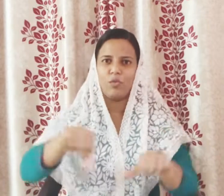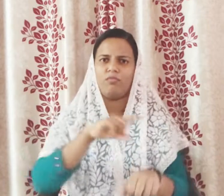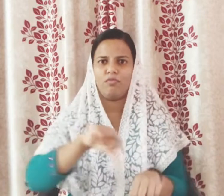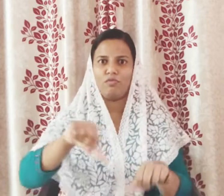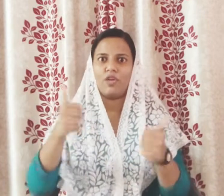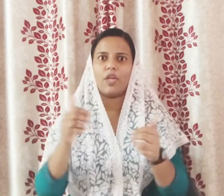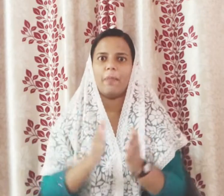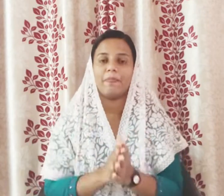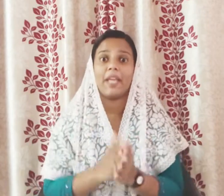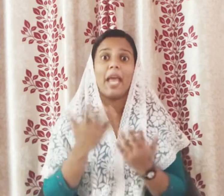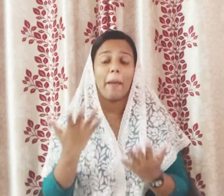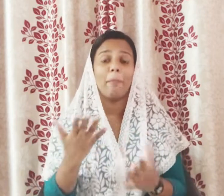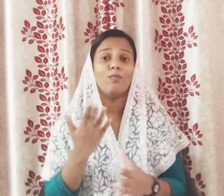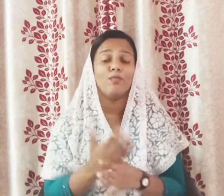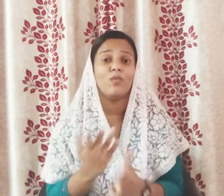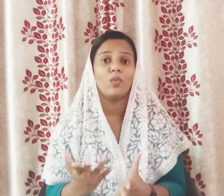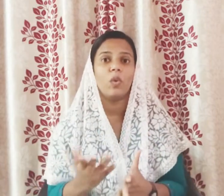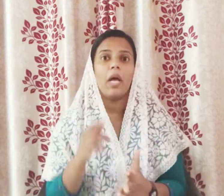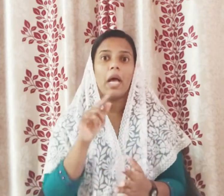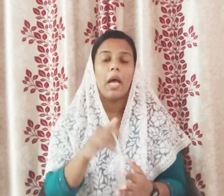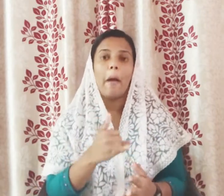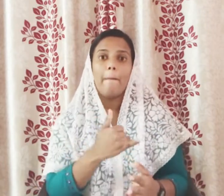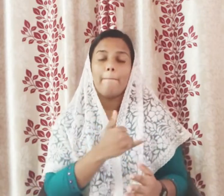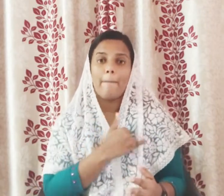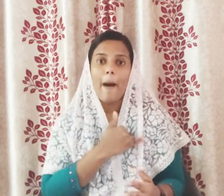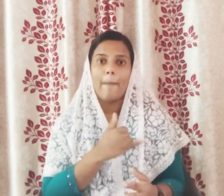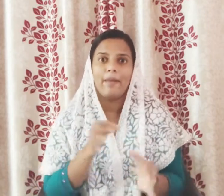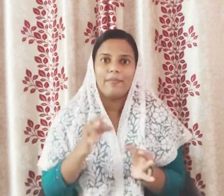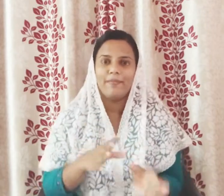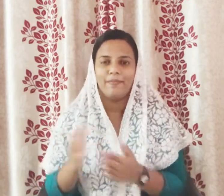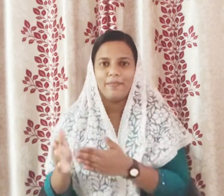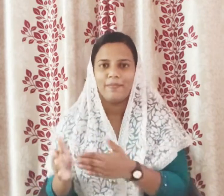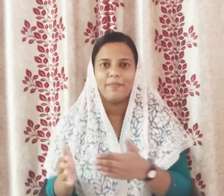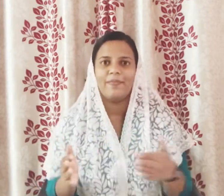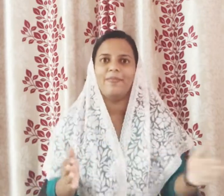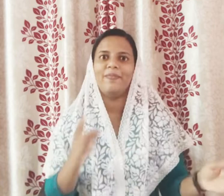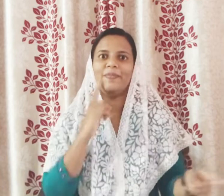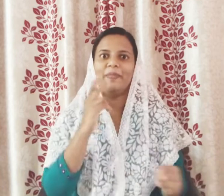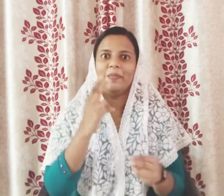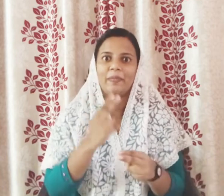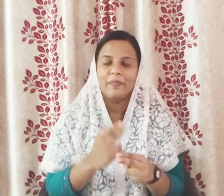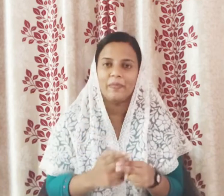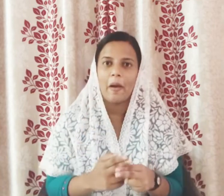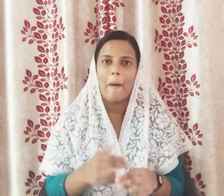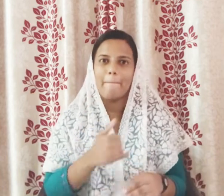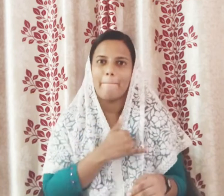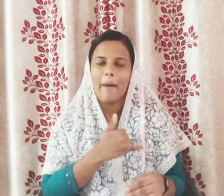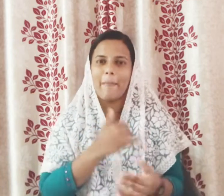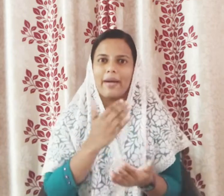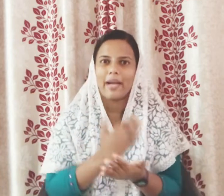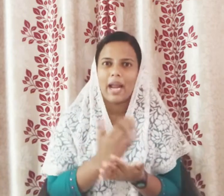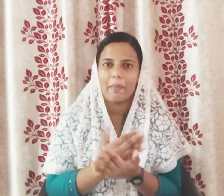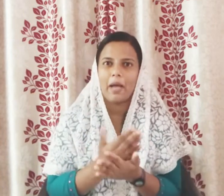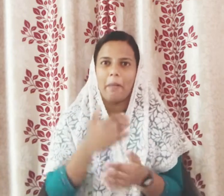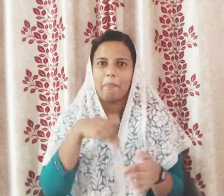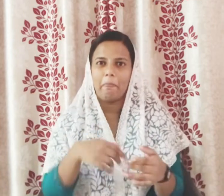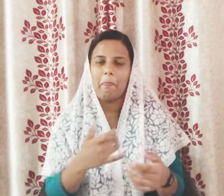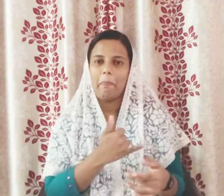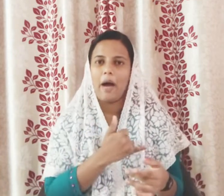എപ്പോഴാണ് ദ പാപം, ദ സിൻ റിമൂവ് ചെയ്യപ്പെട്ട് കഴിഞ്ഞപ്പോൾ, അല്ലെങ്കിൽ പാപകാരണം, പാപം പാപത്തിൻ്റെ ശക്തി